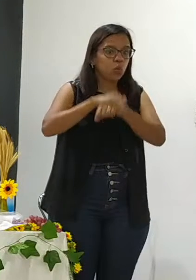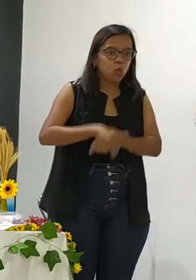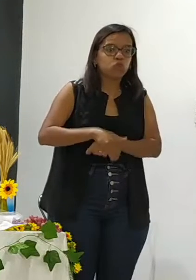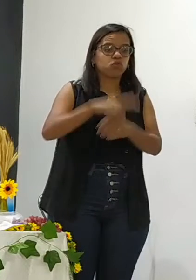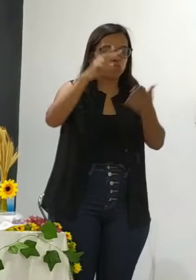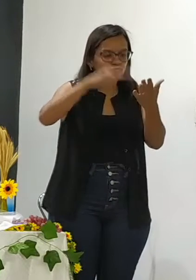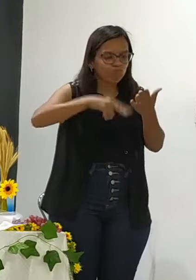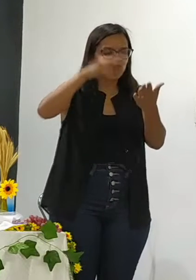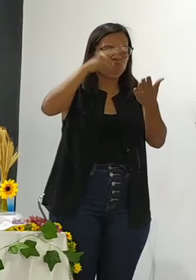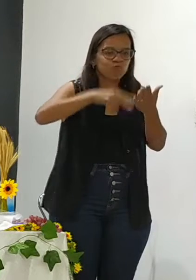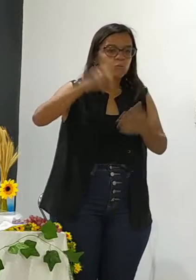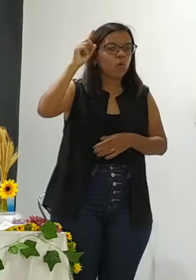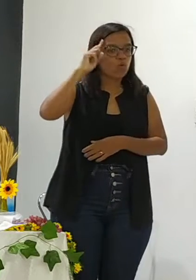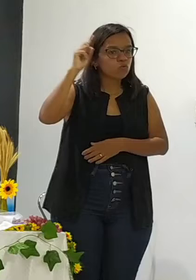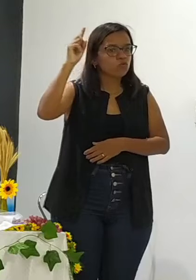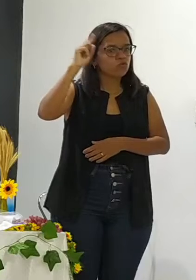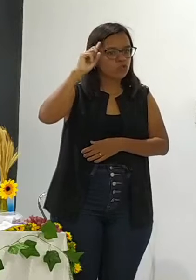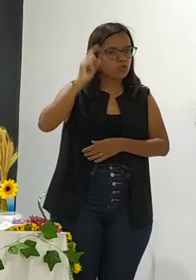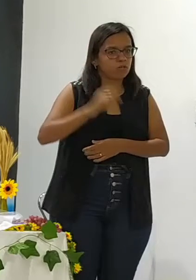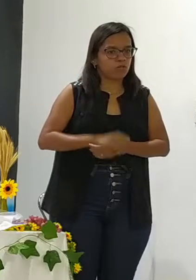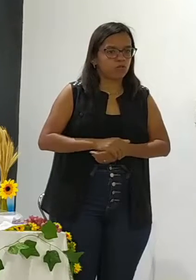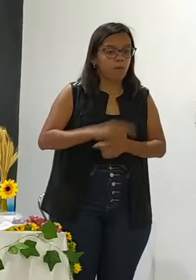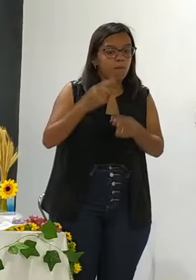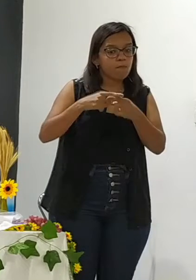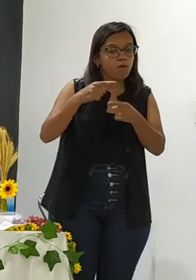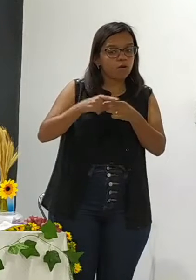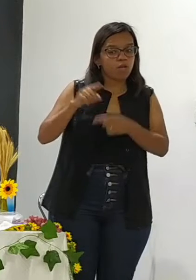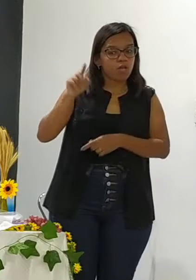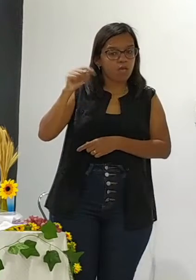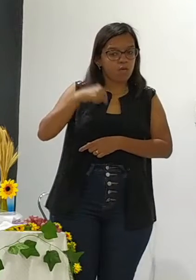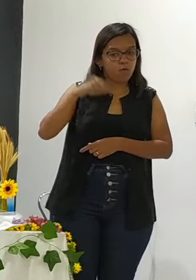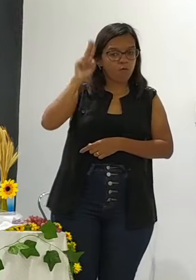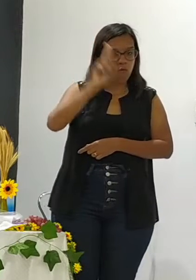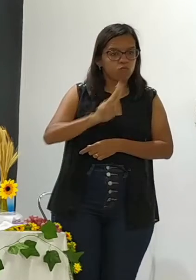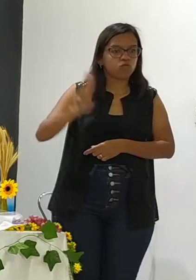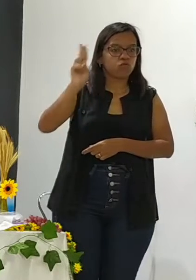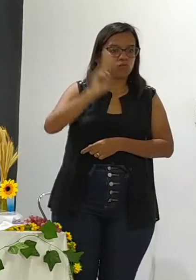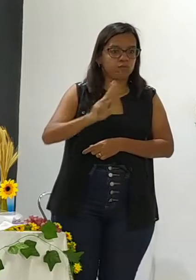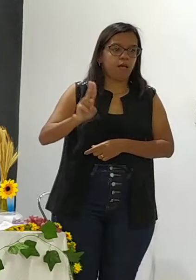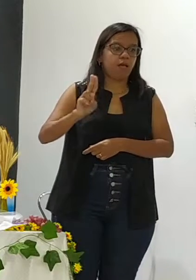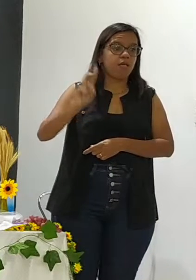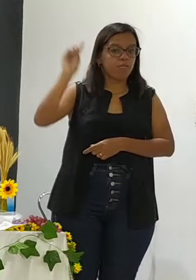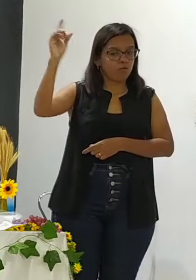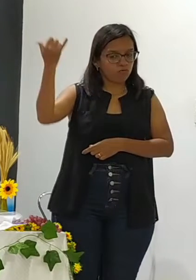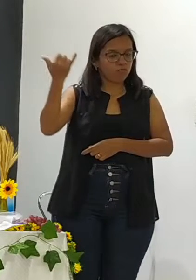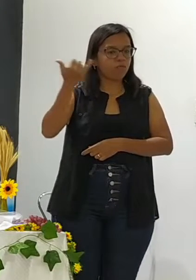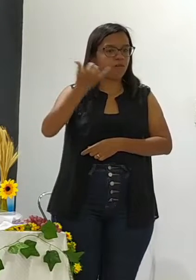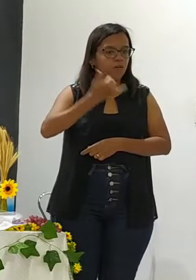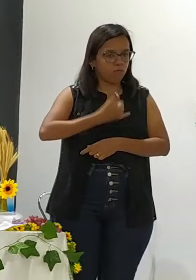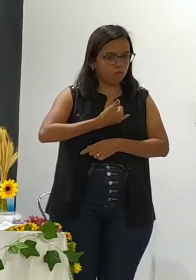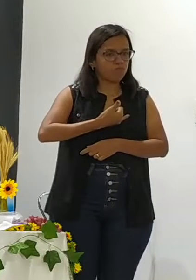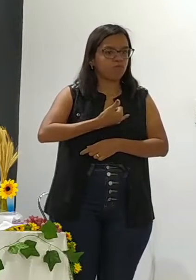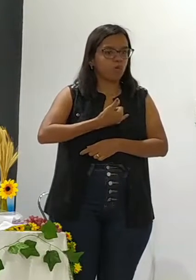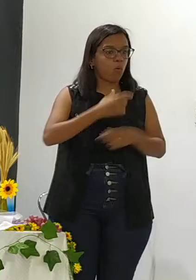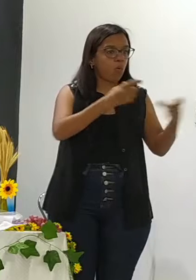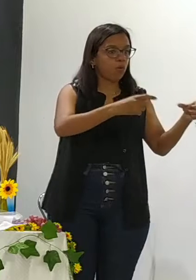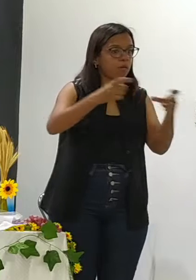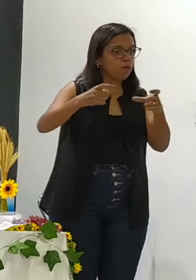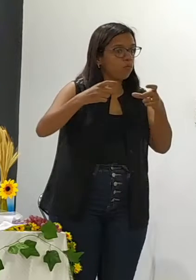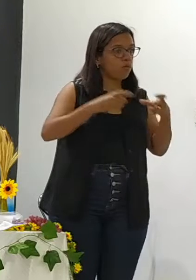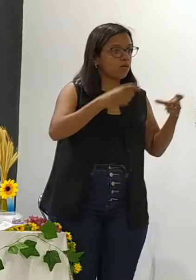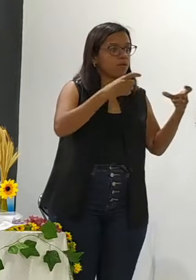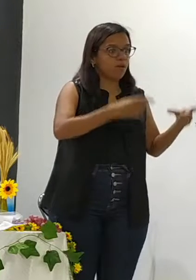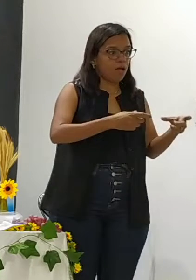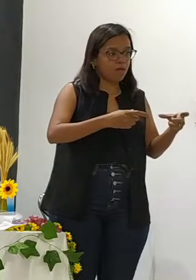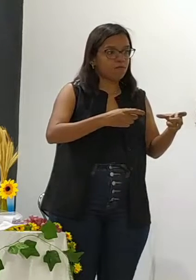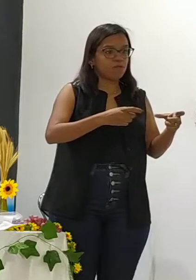alimente dela, porque eu vou te usar. Aonde tu fores, eu te usarei, e